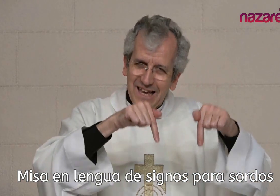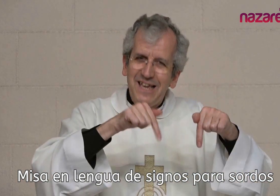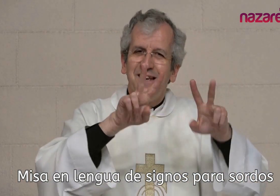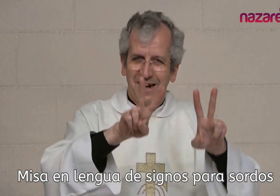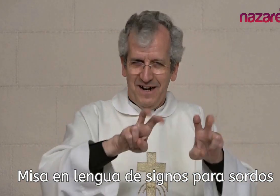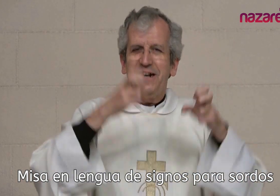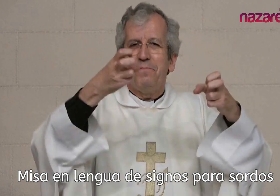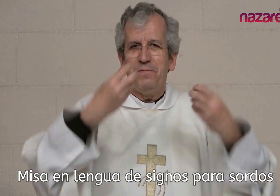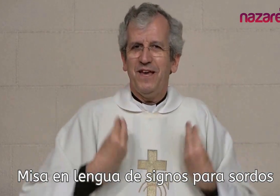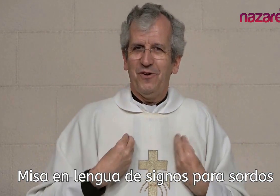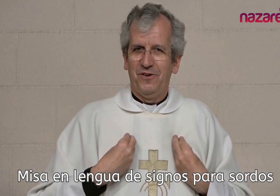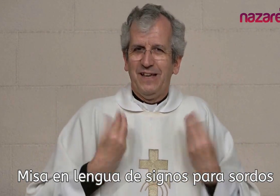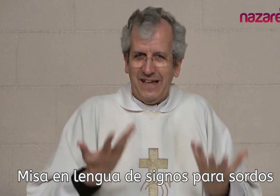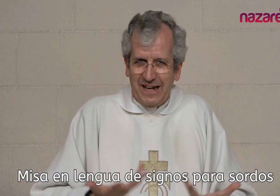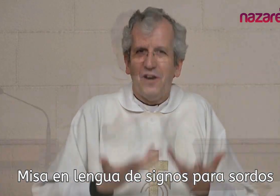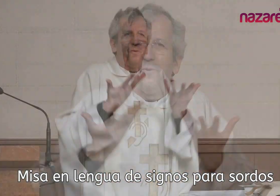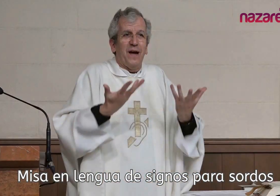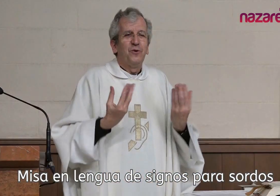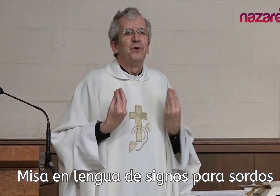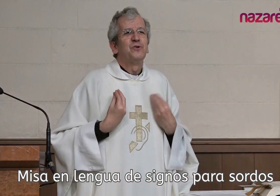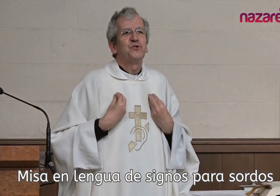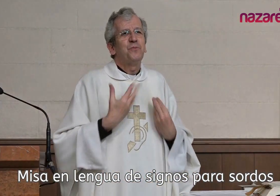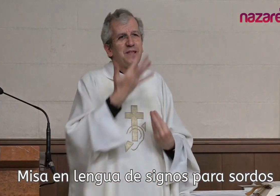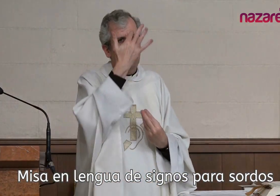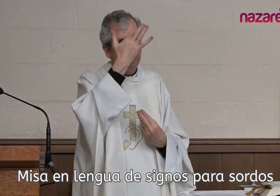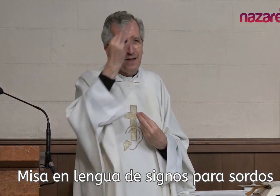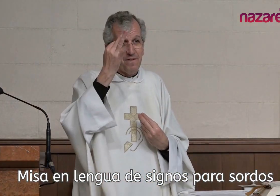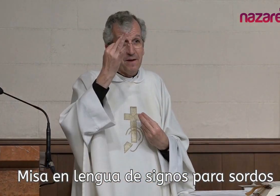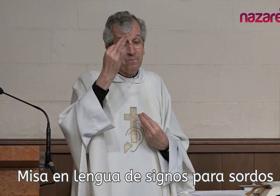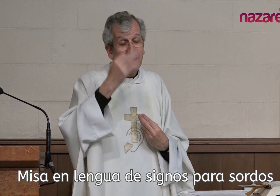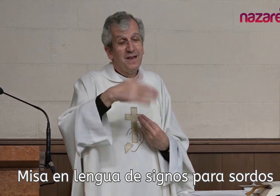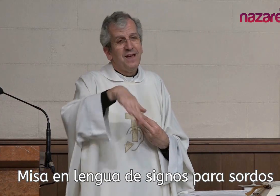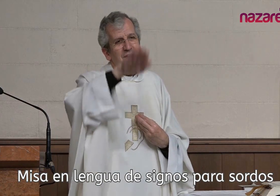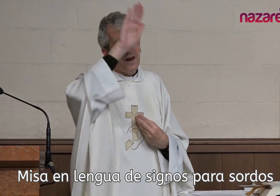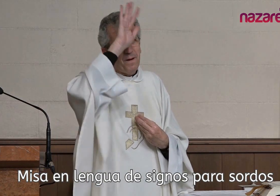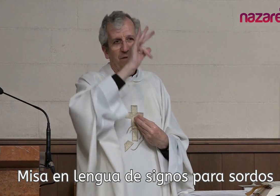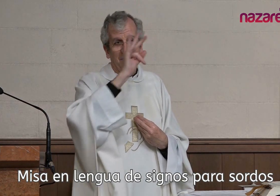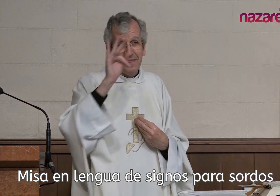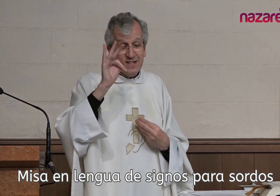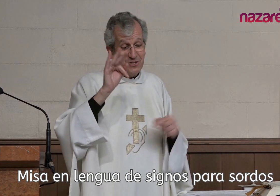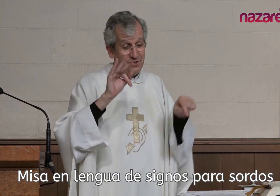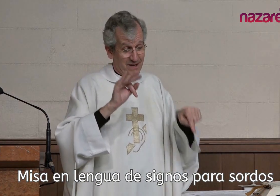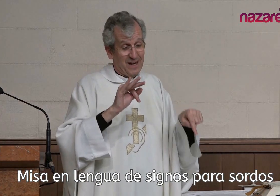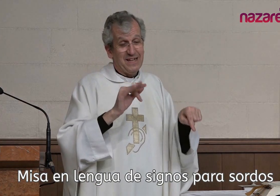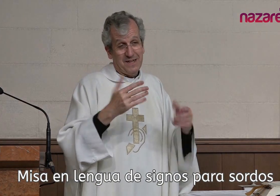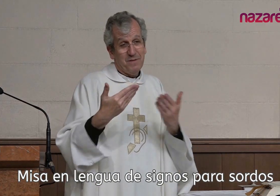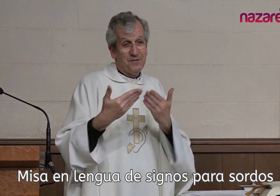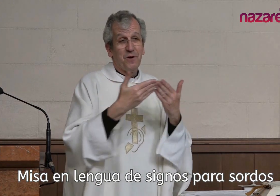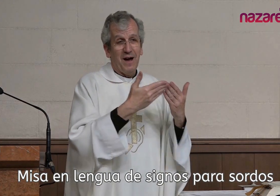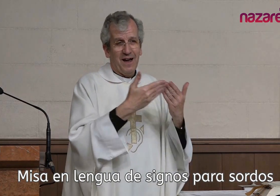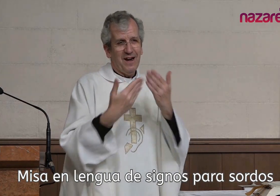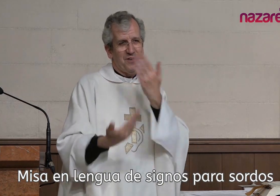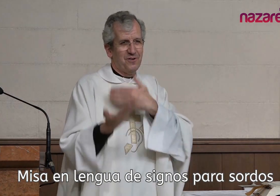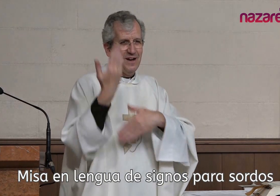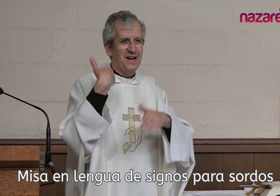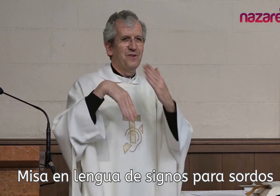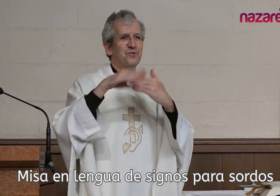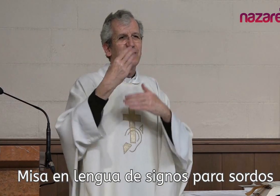allí revivieron y renovaron su vida de fe. El Papa Francisco, en ese mismo Evangelio, hace unos